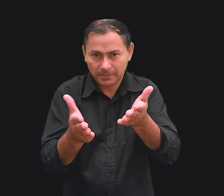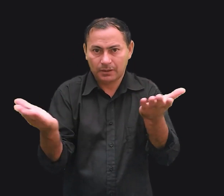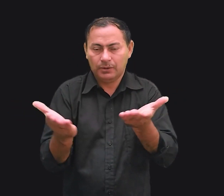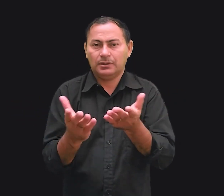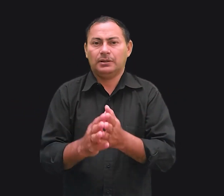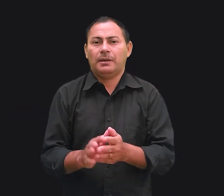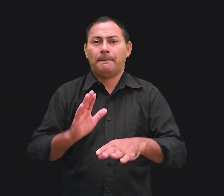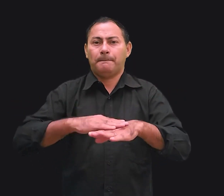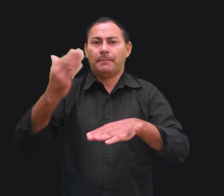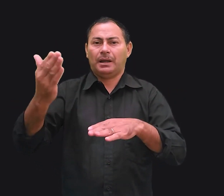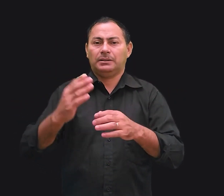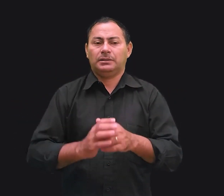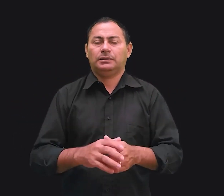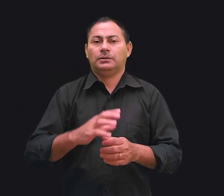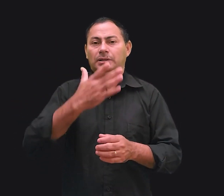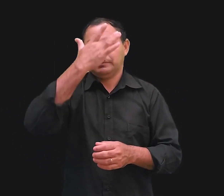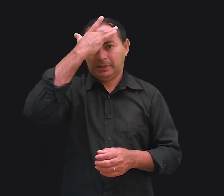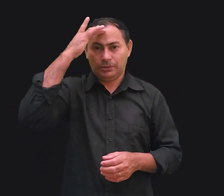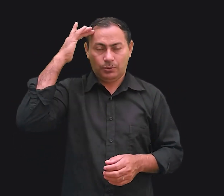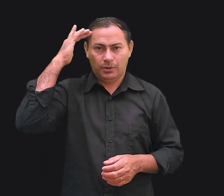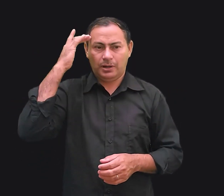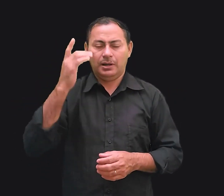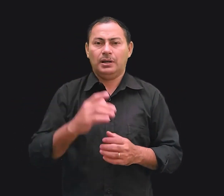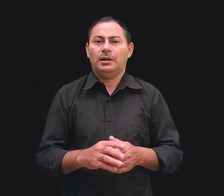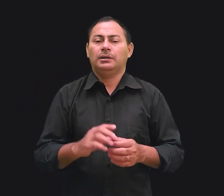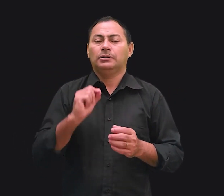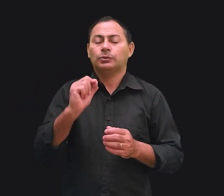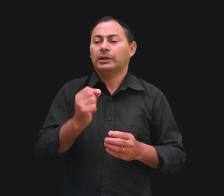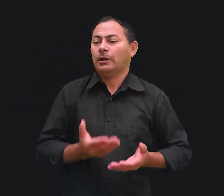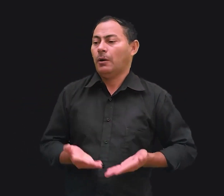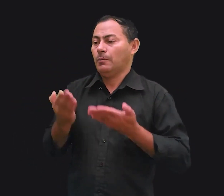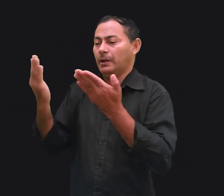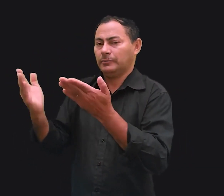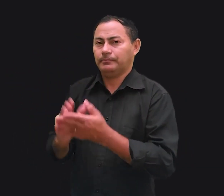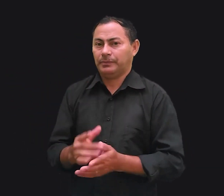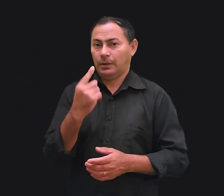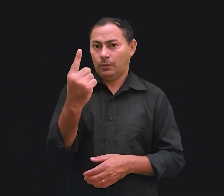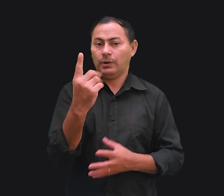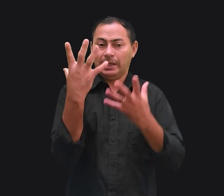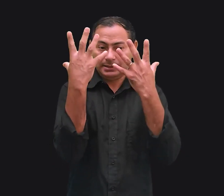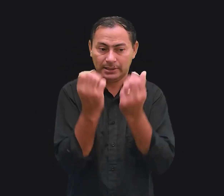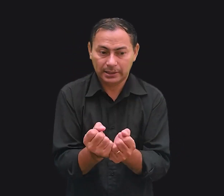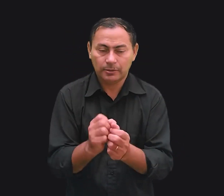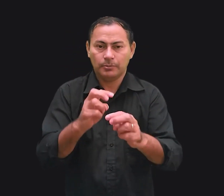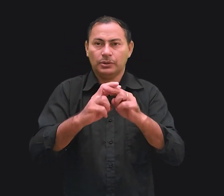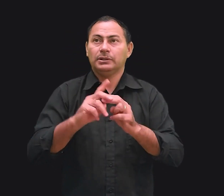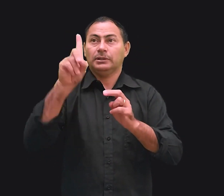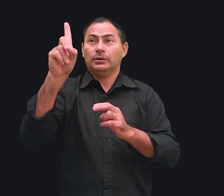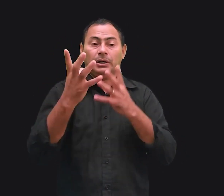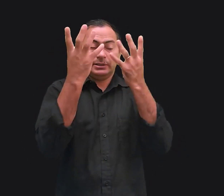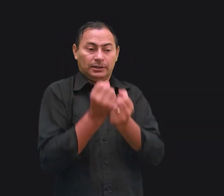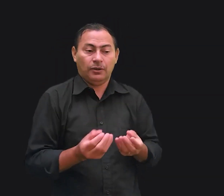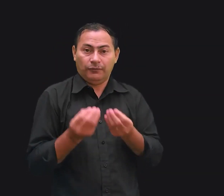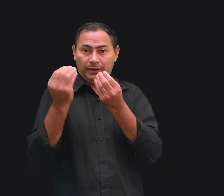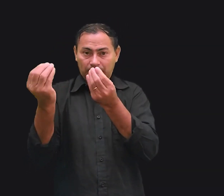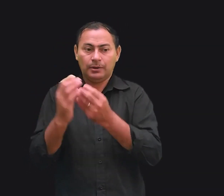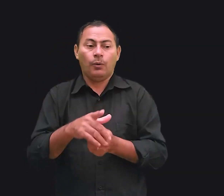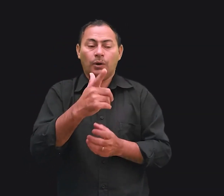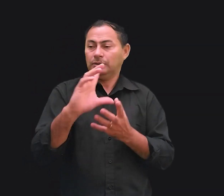ênfase aqui está mais nos homens do que na oferta deles. Um deles é aceito, por isso Deus aceita a sua oferta.